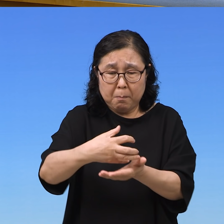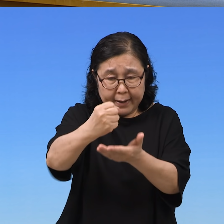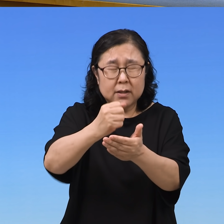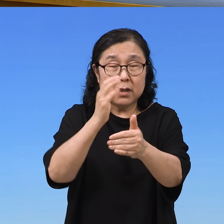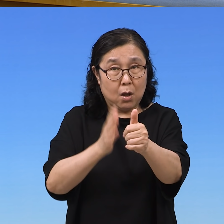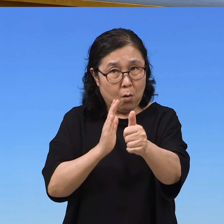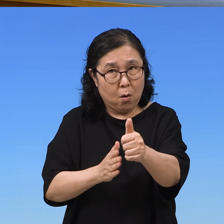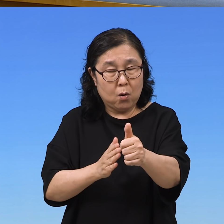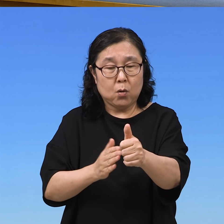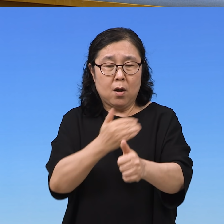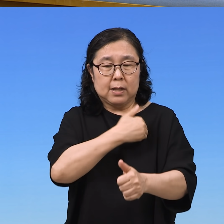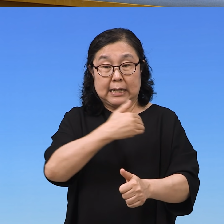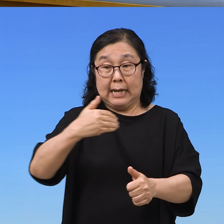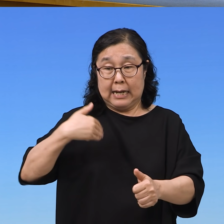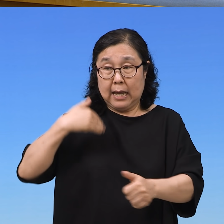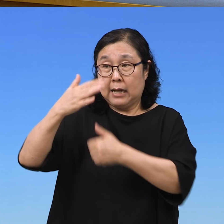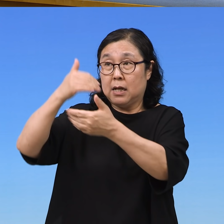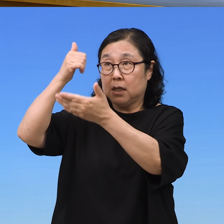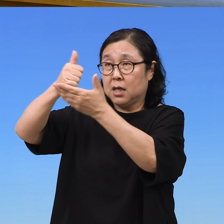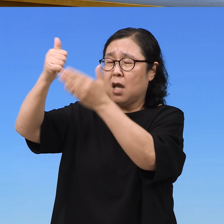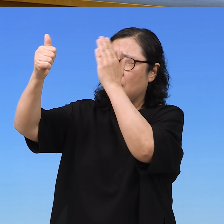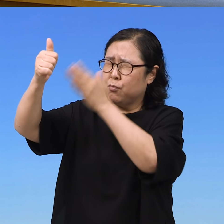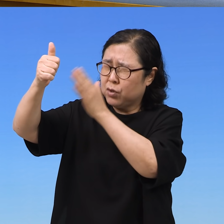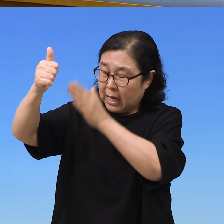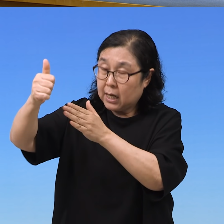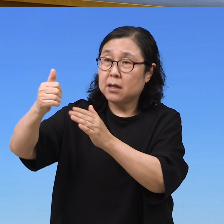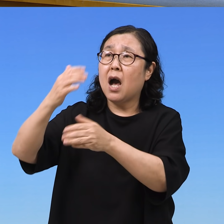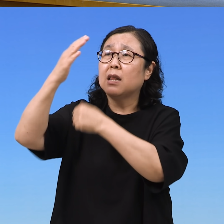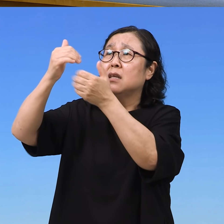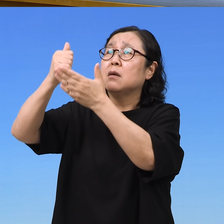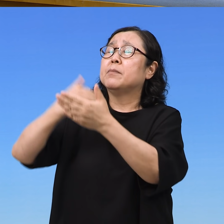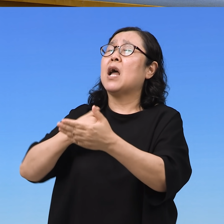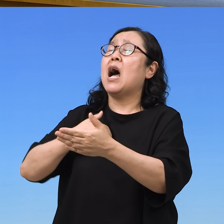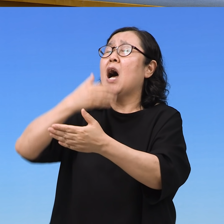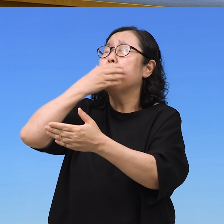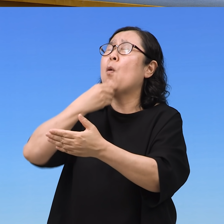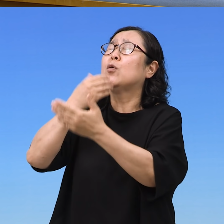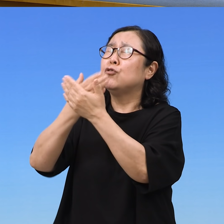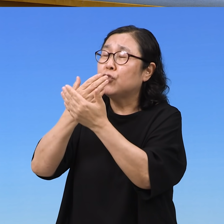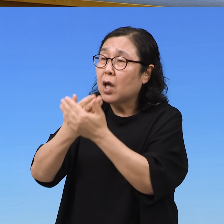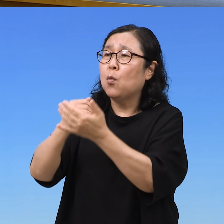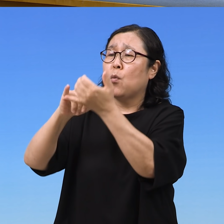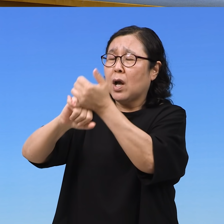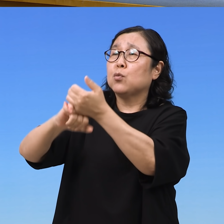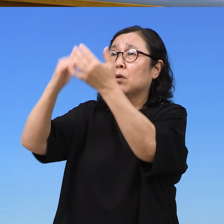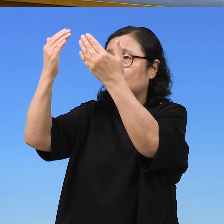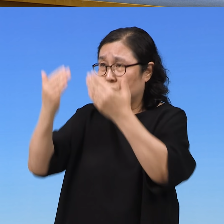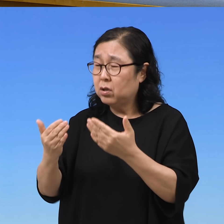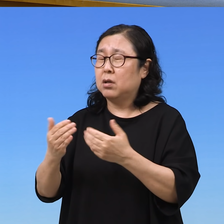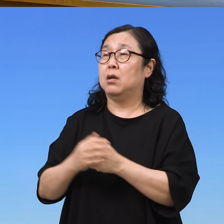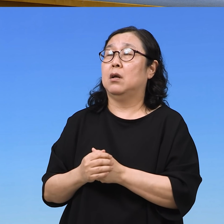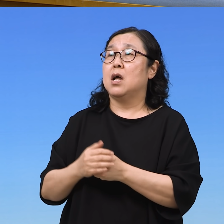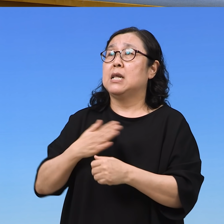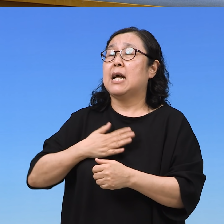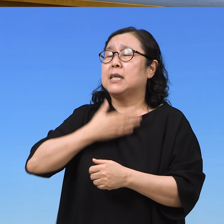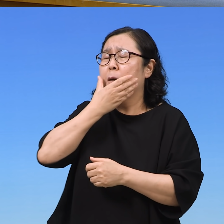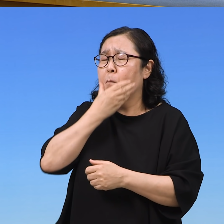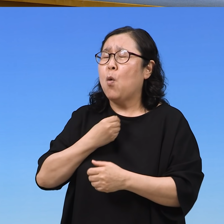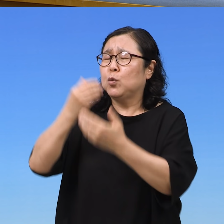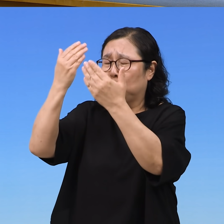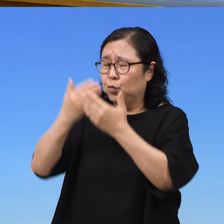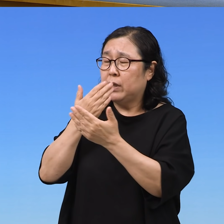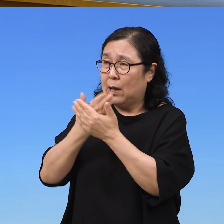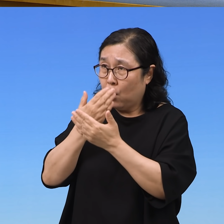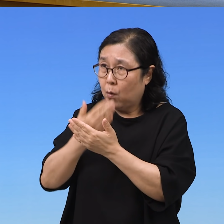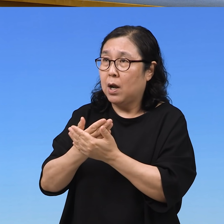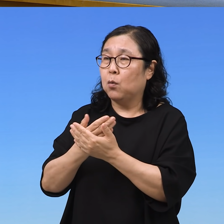돼요. 그리고 당당하게 구하세요. 복 주시기 원합니다. 하나님 약속하지 않으셨습니까? 저에게 복을